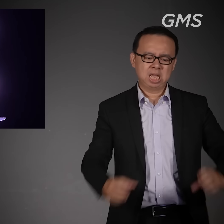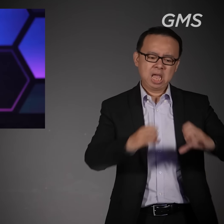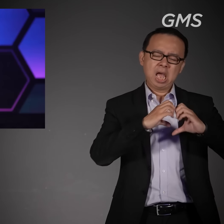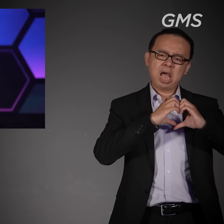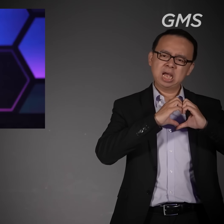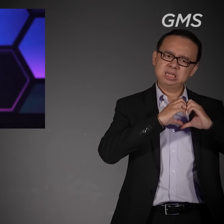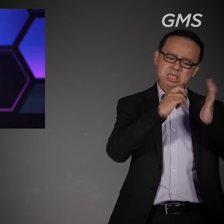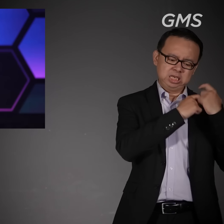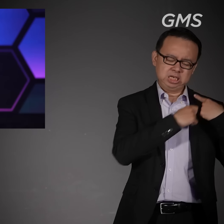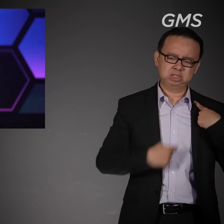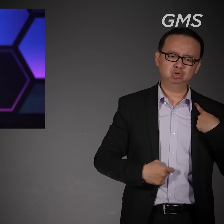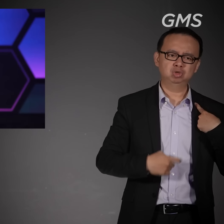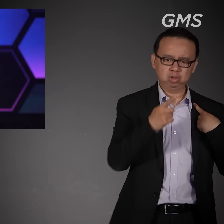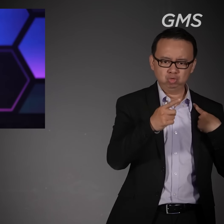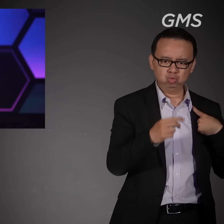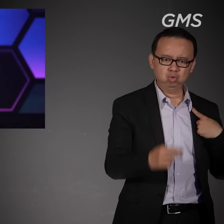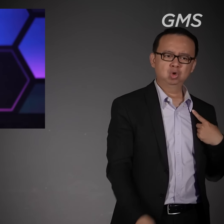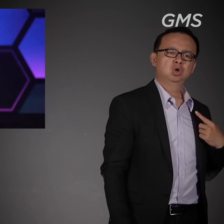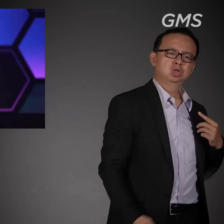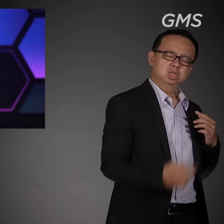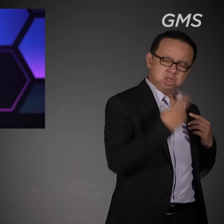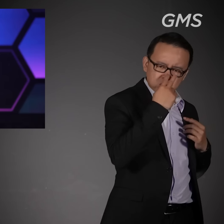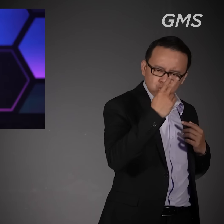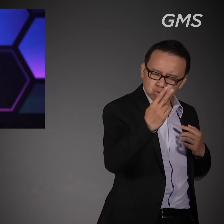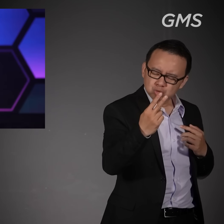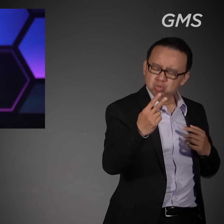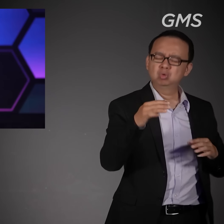mereka. We're waiting for you here.